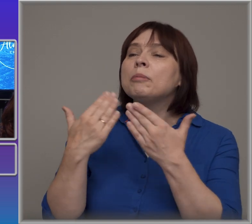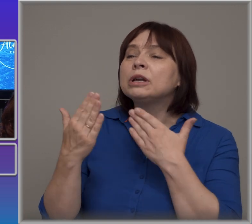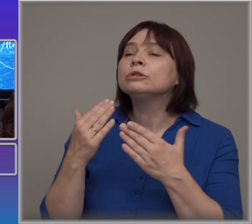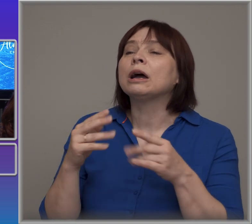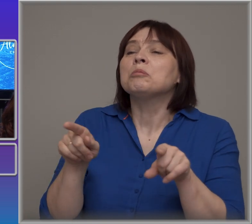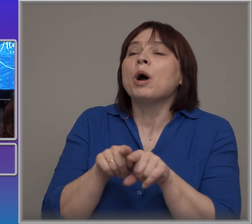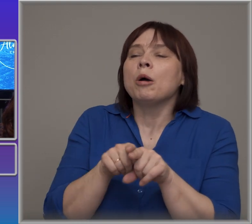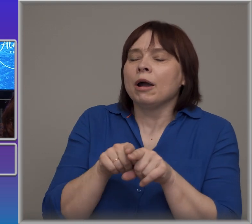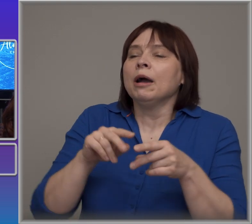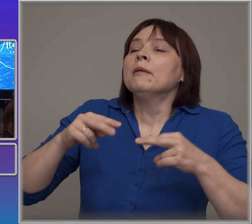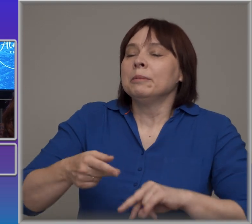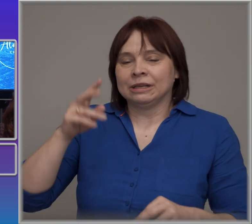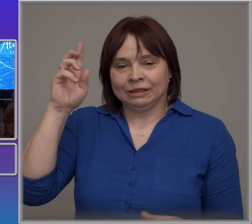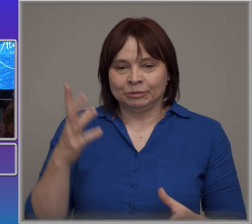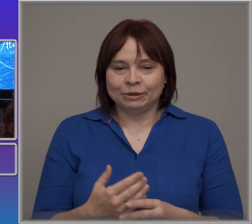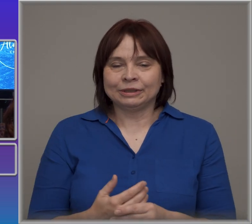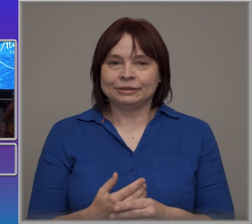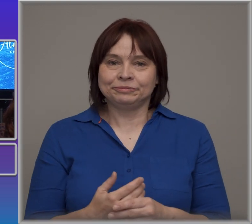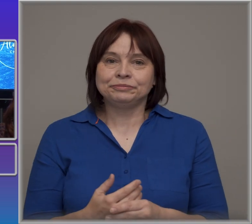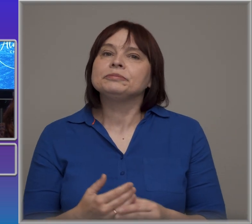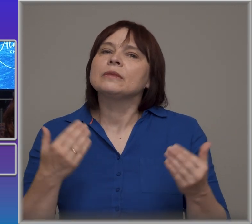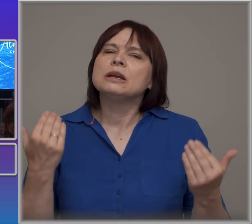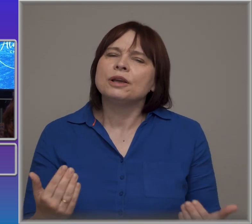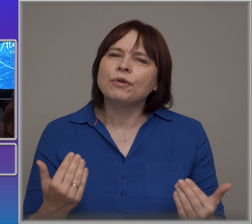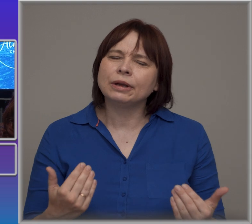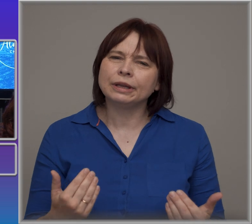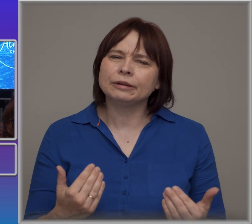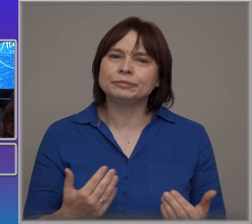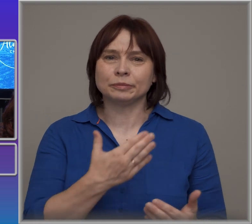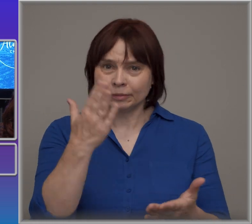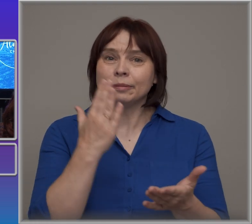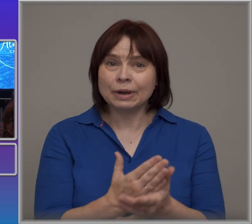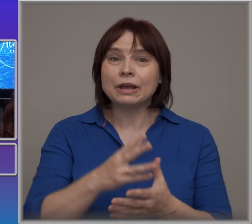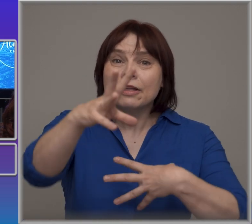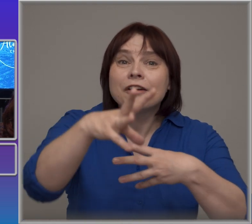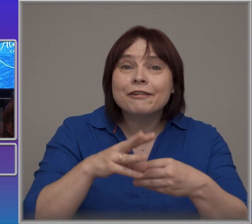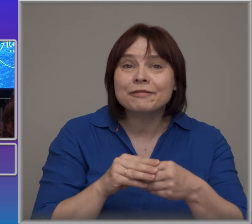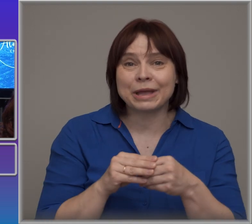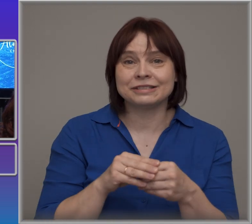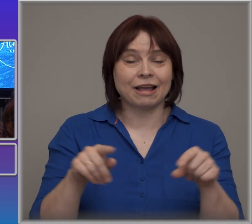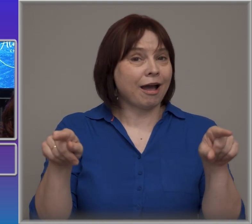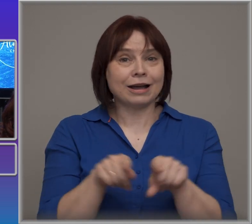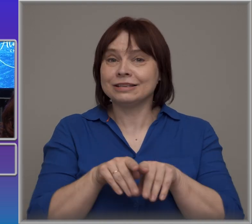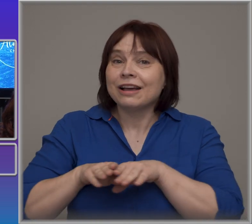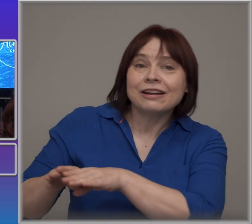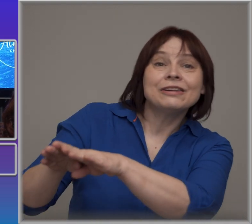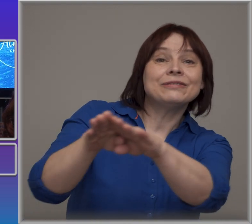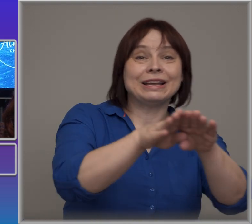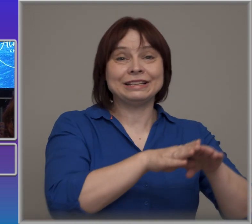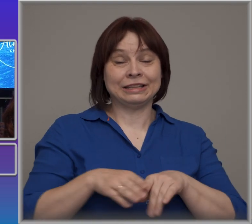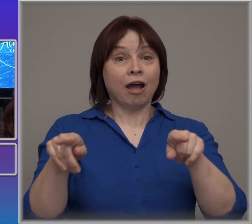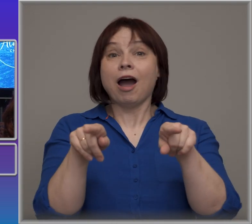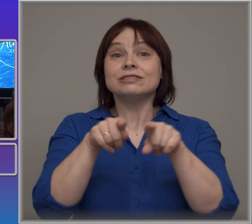А сегодня, брат и сестра, мы являемся телом Христа, мы являемся Его телом, Его, Он наша глава,